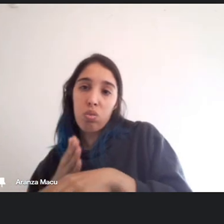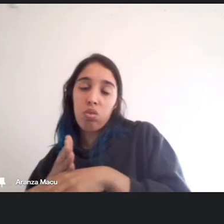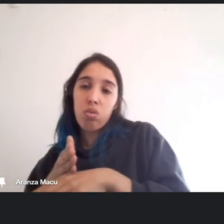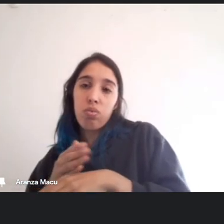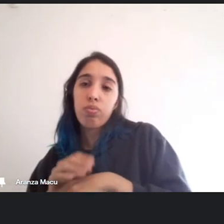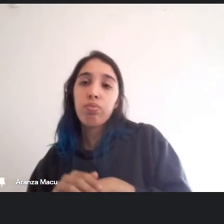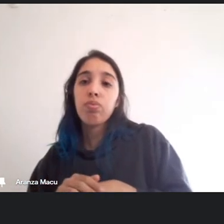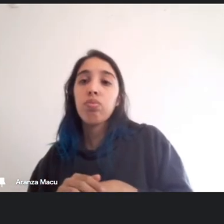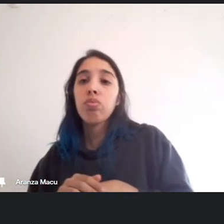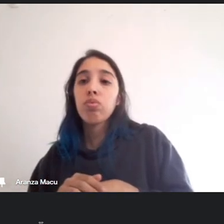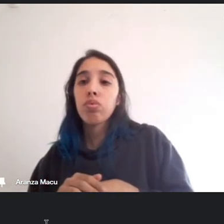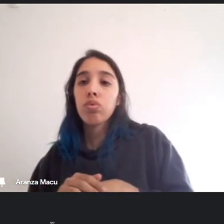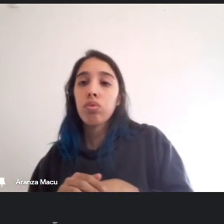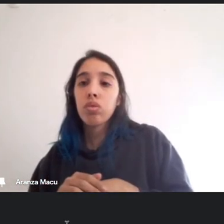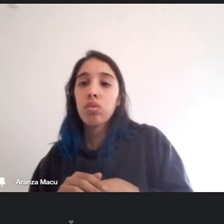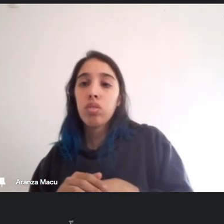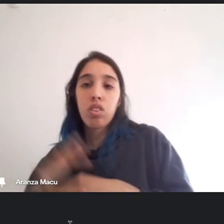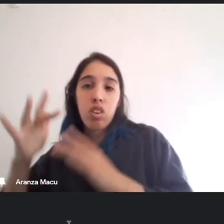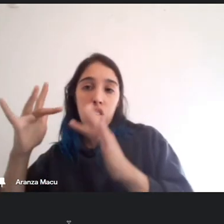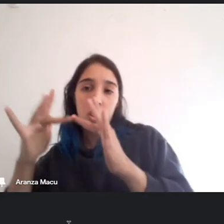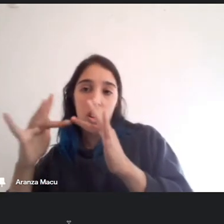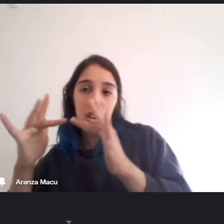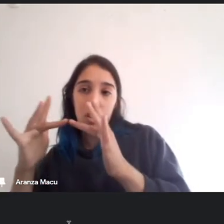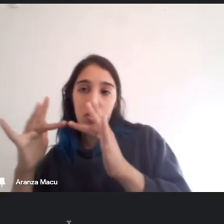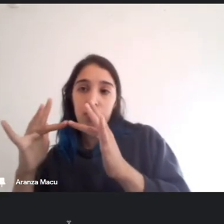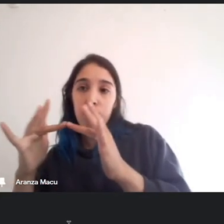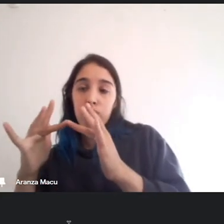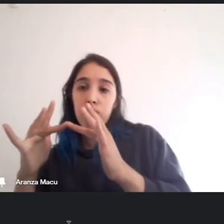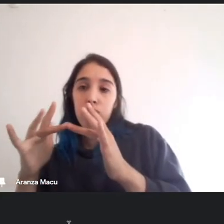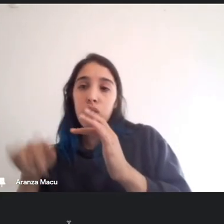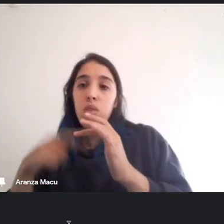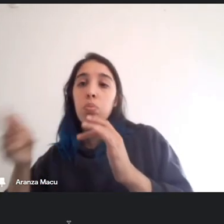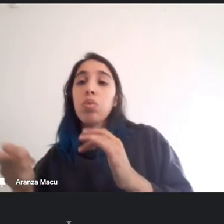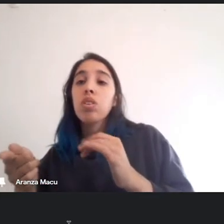En línea. Y para este verbo es